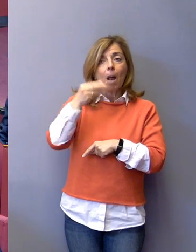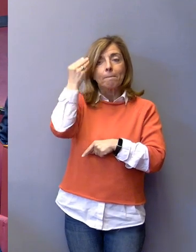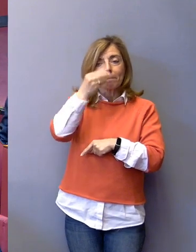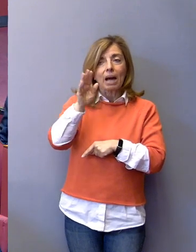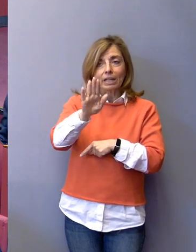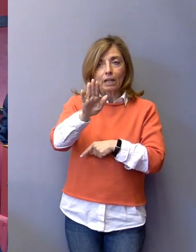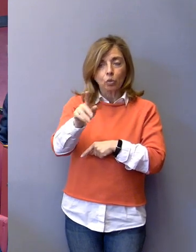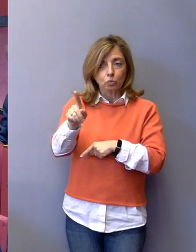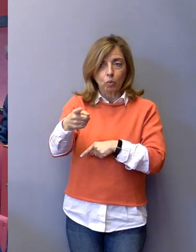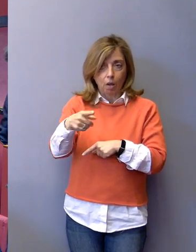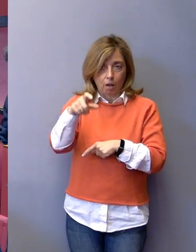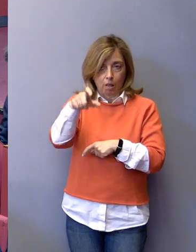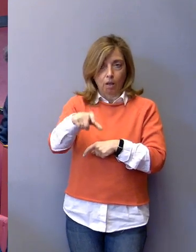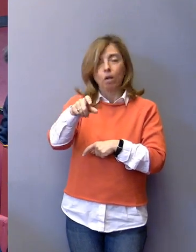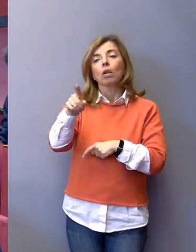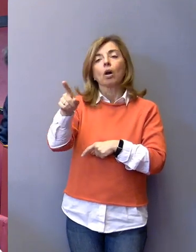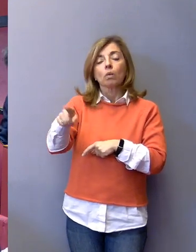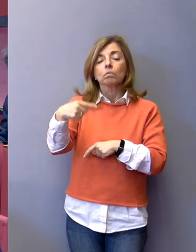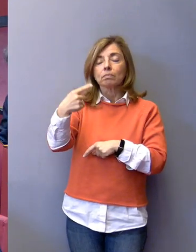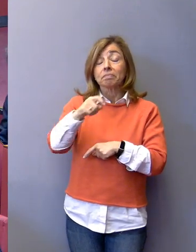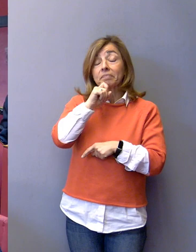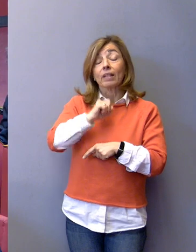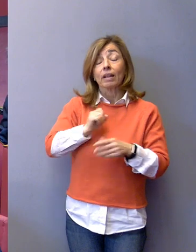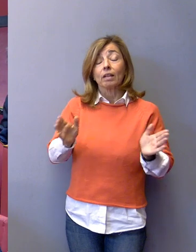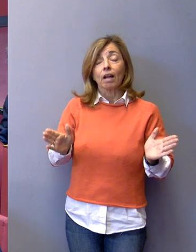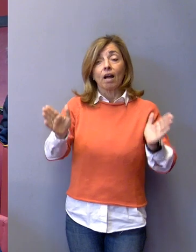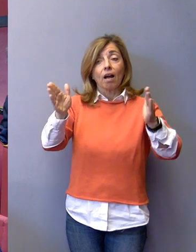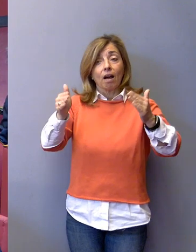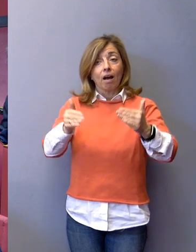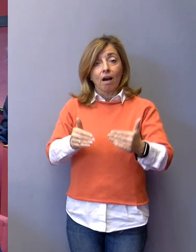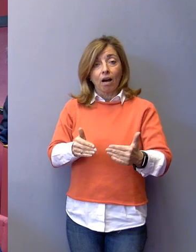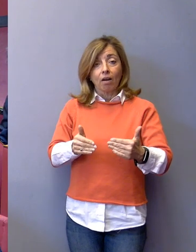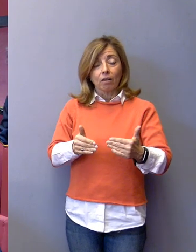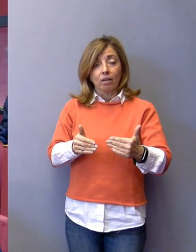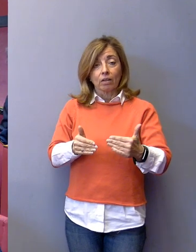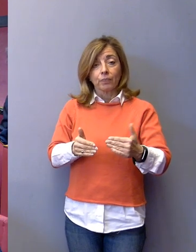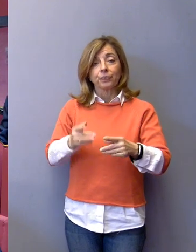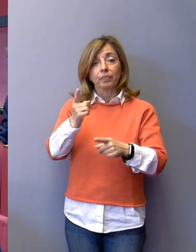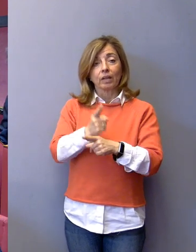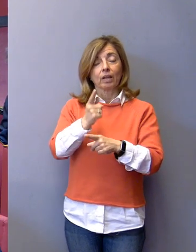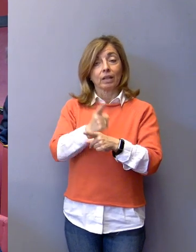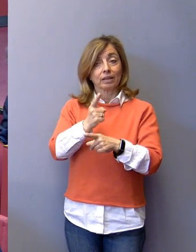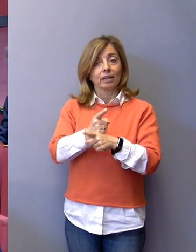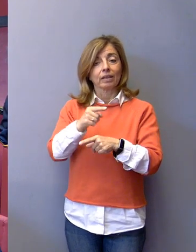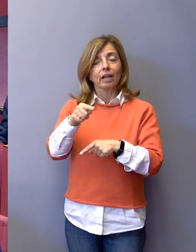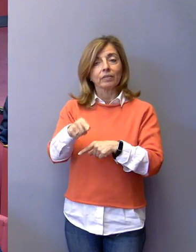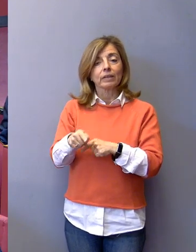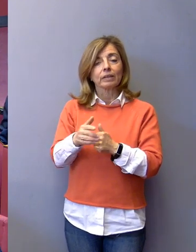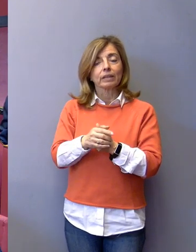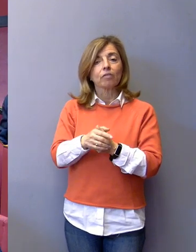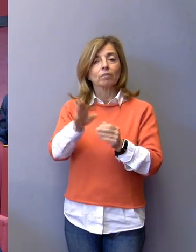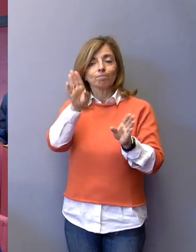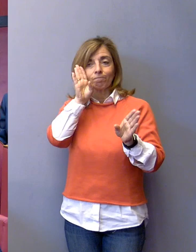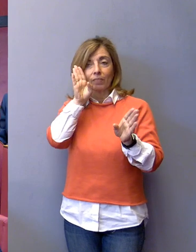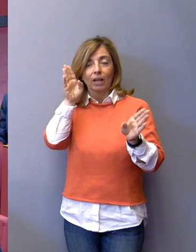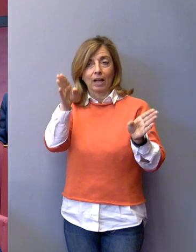credo che quest'aula abbia la doverosa come dire attenzione debba essere data questa aula doverosa